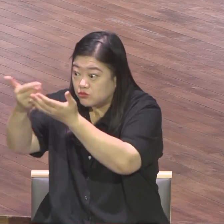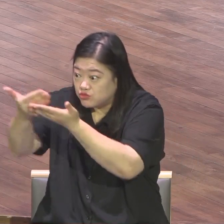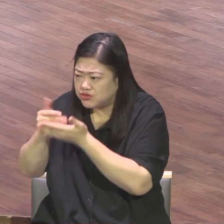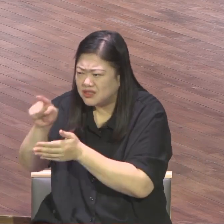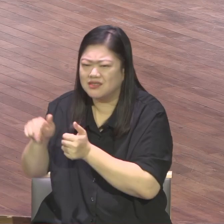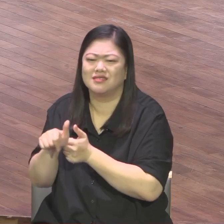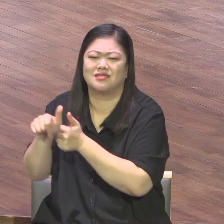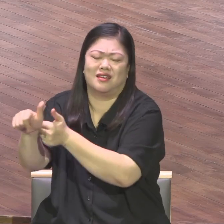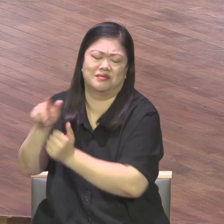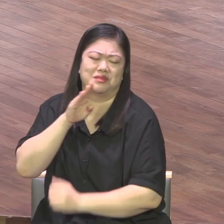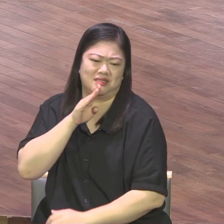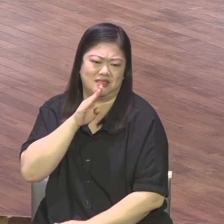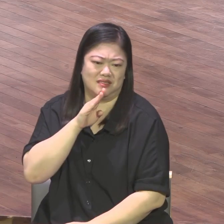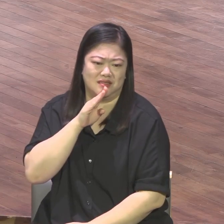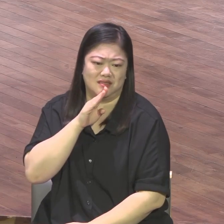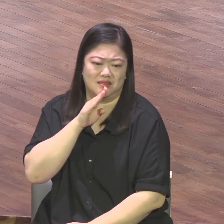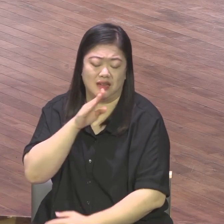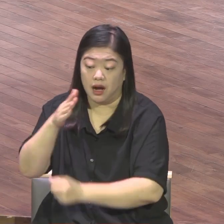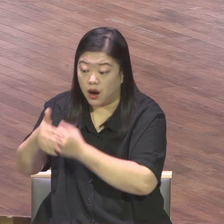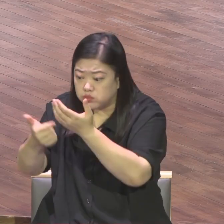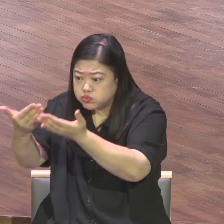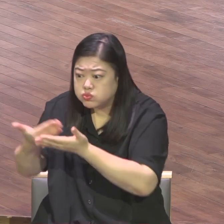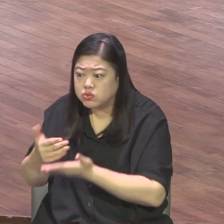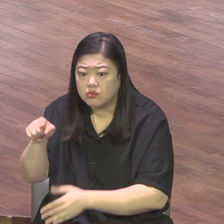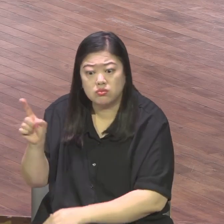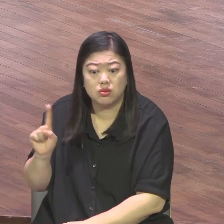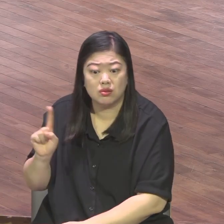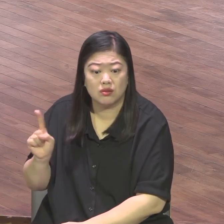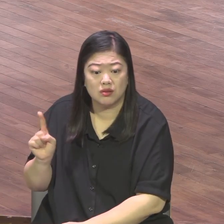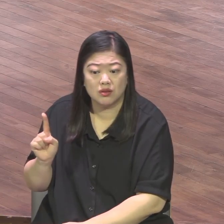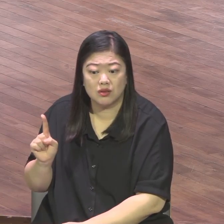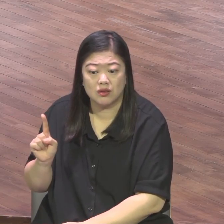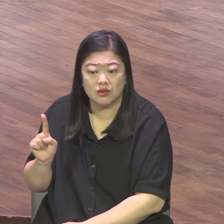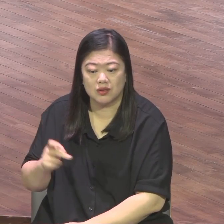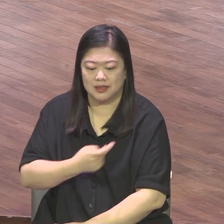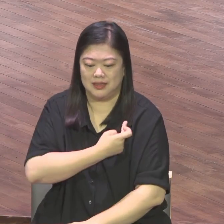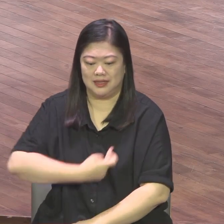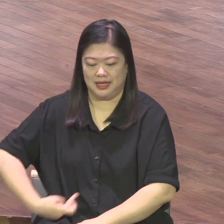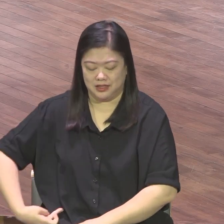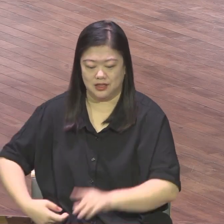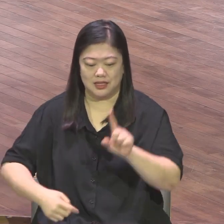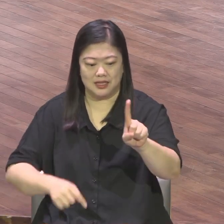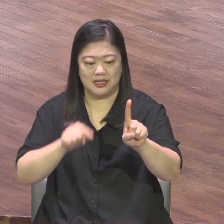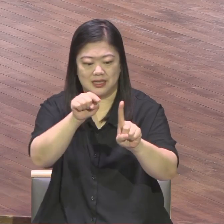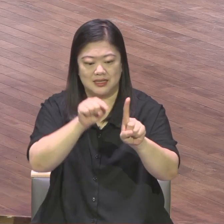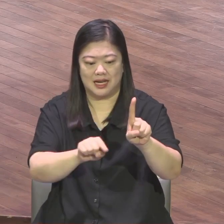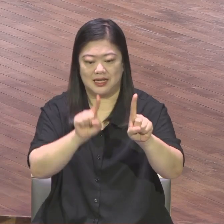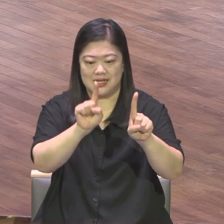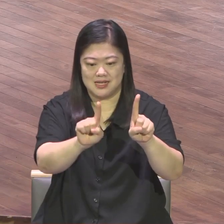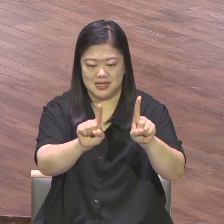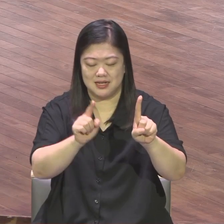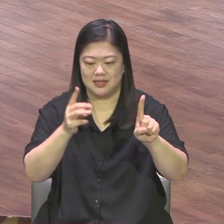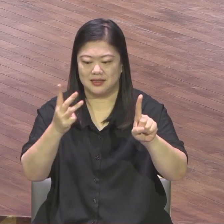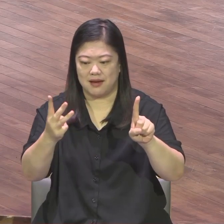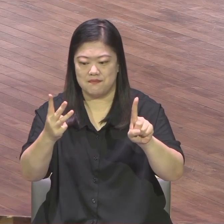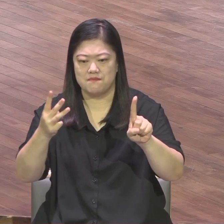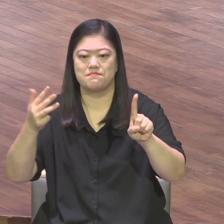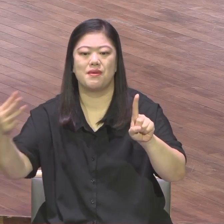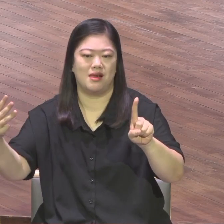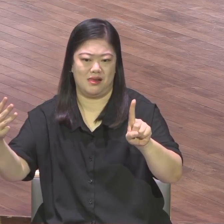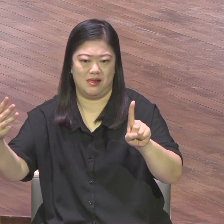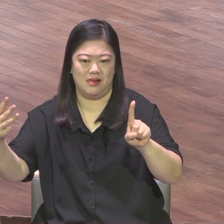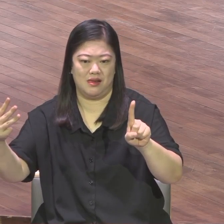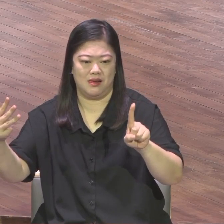한다. 그것이 뭡니까? 성경에 나와 있어 사도행전 1장 1절 3절 8절 오직